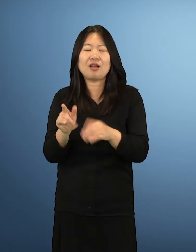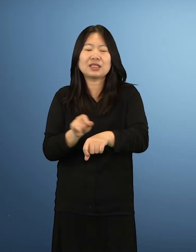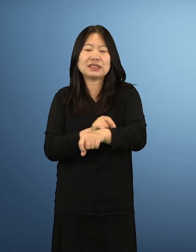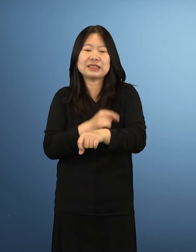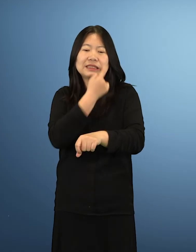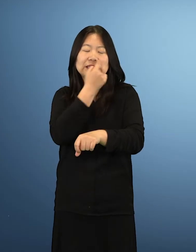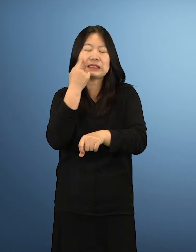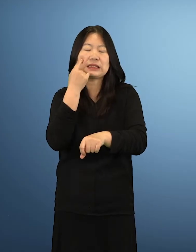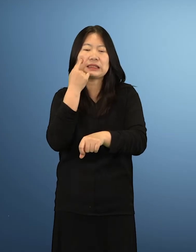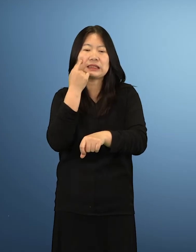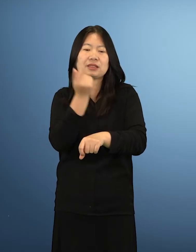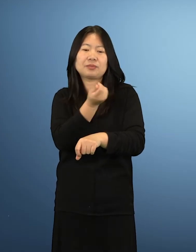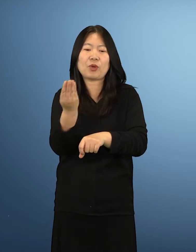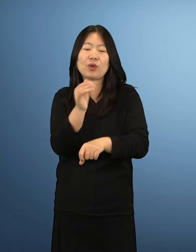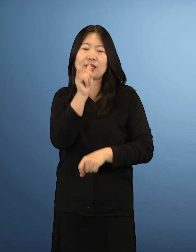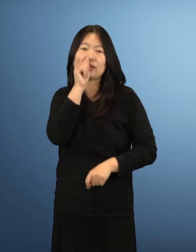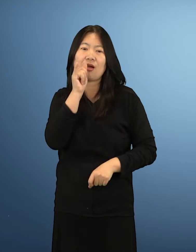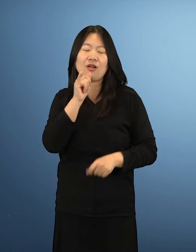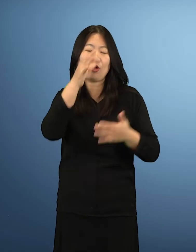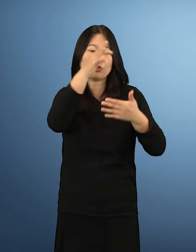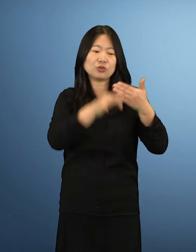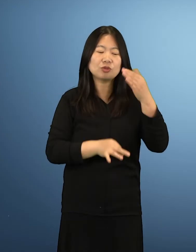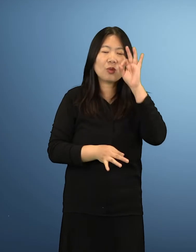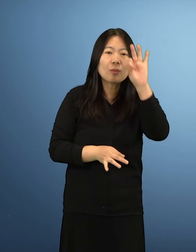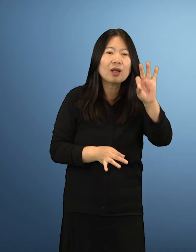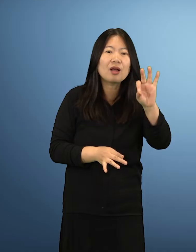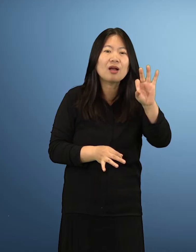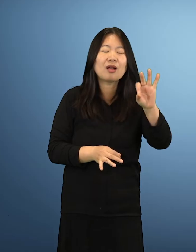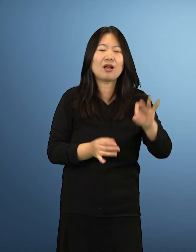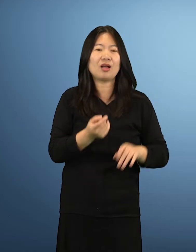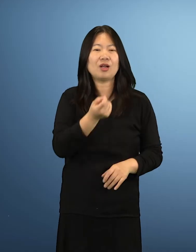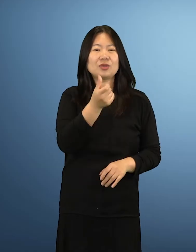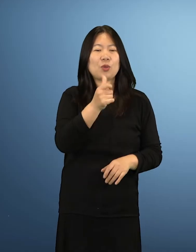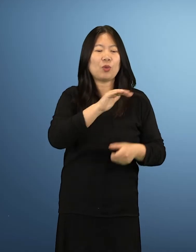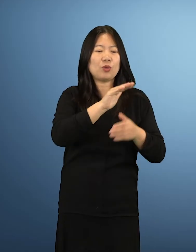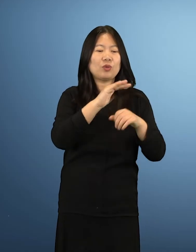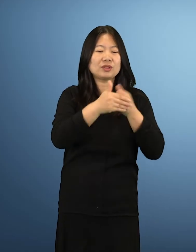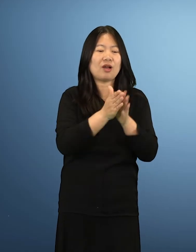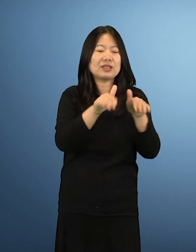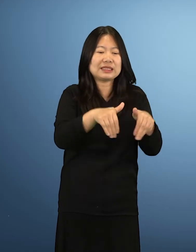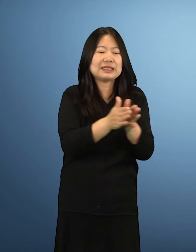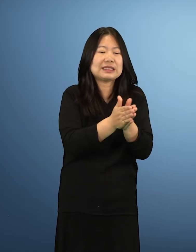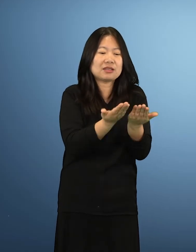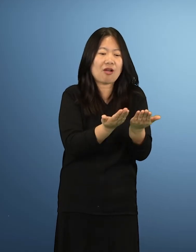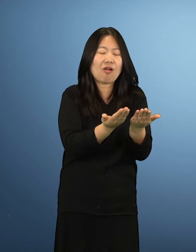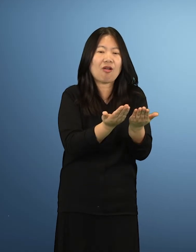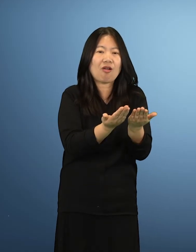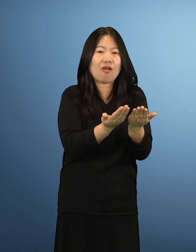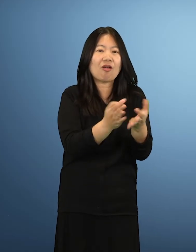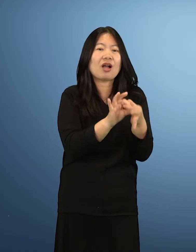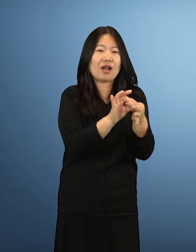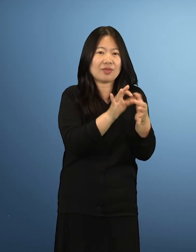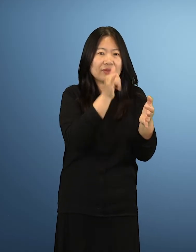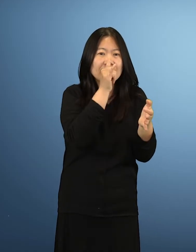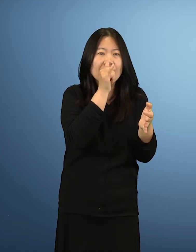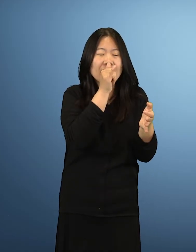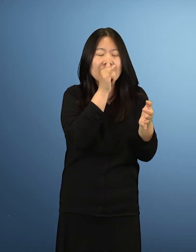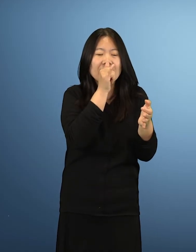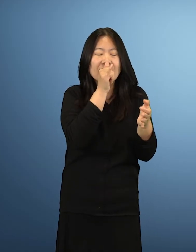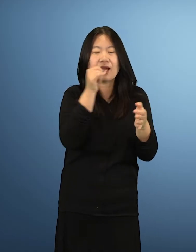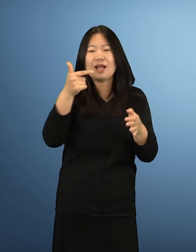특징이 있어요. 순서를 보면 소선지서에 해당하는데, 여러분 그